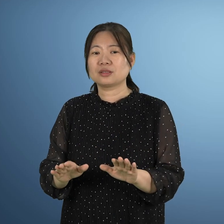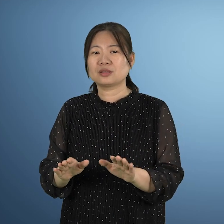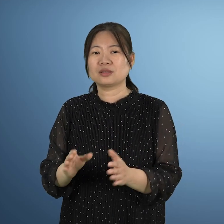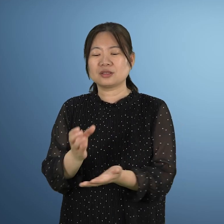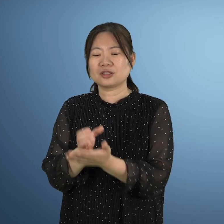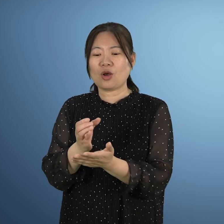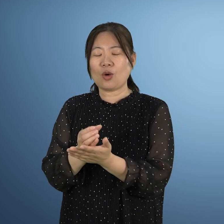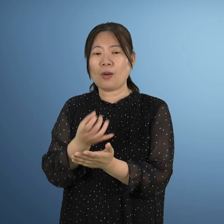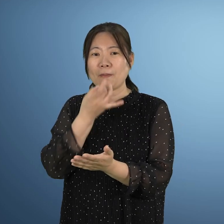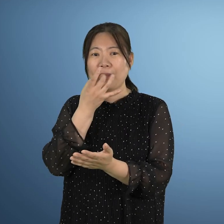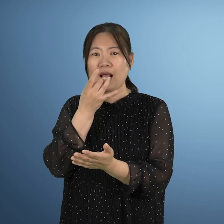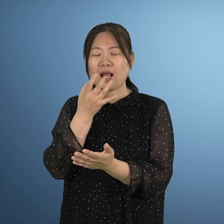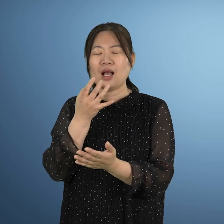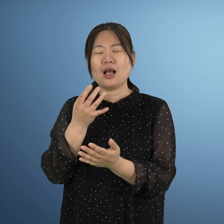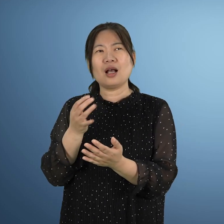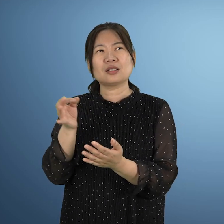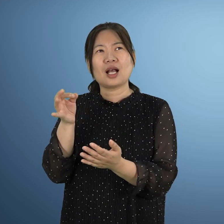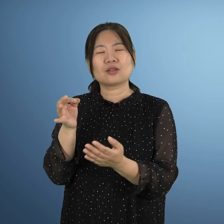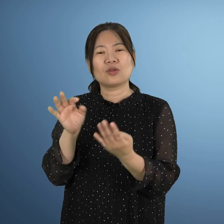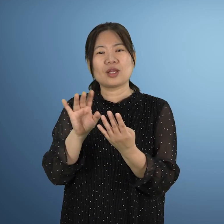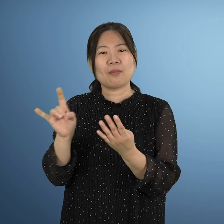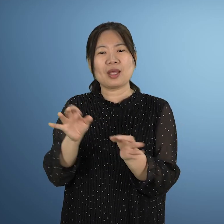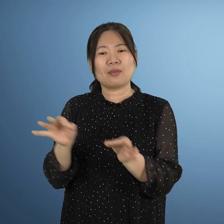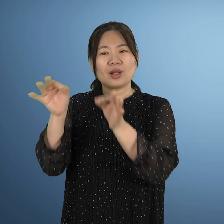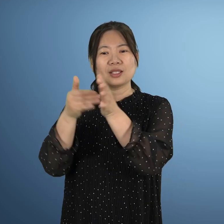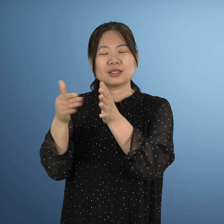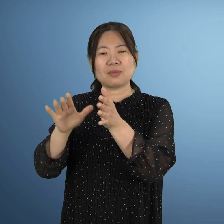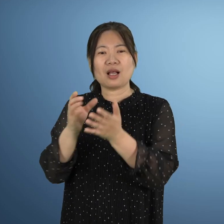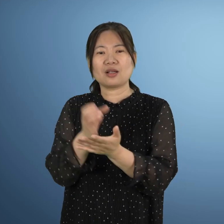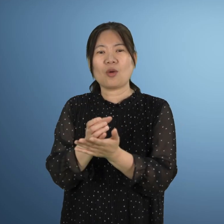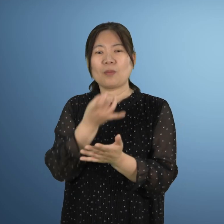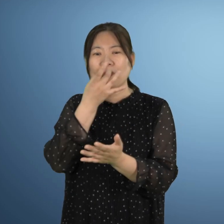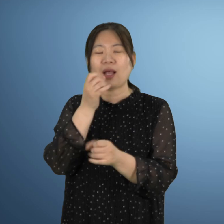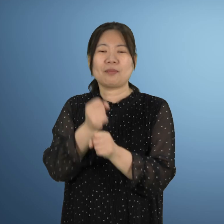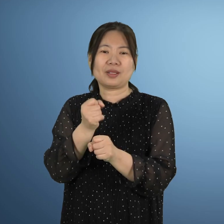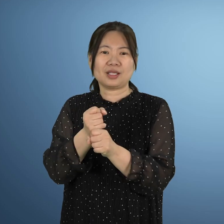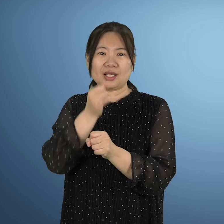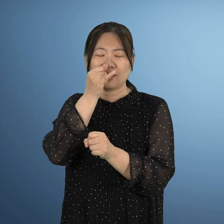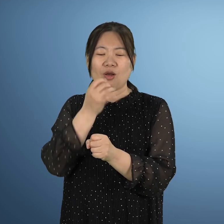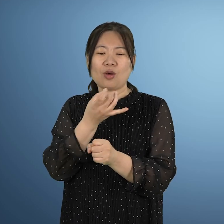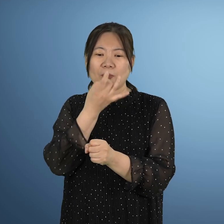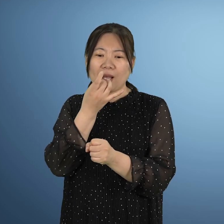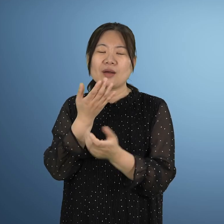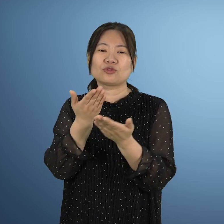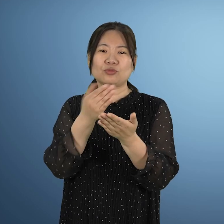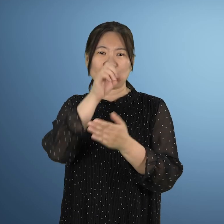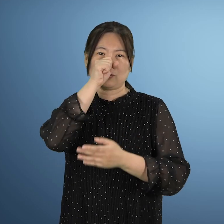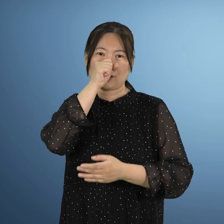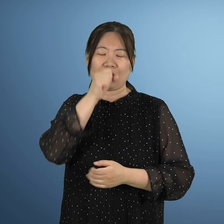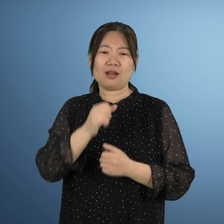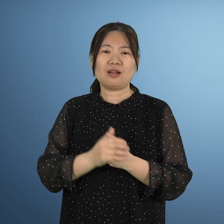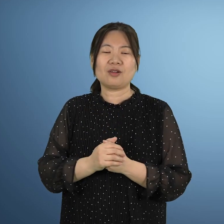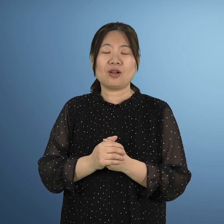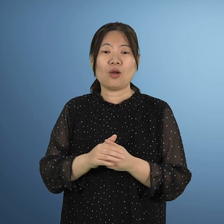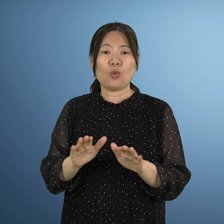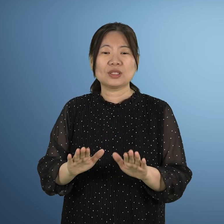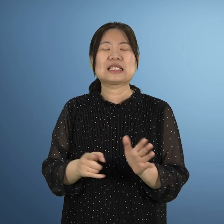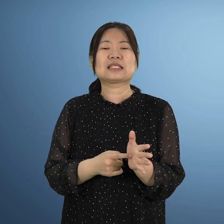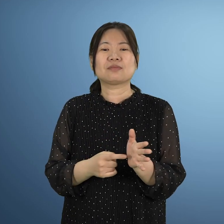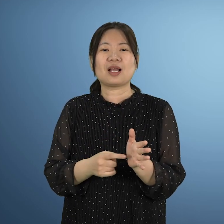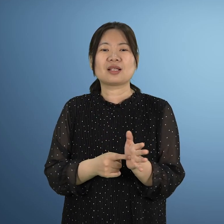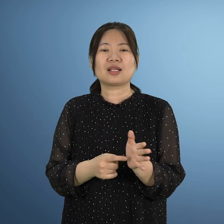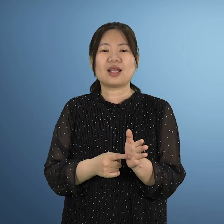빵보다 한 4배 정도 가격은 비싸더라도 컵밥을 만들어서 밥을 드려야 되겠다 해서 이제 오늘